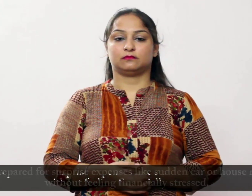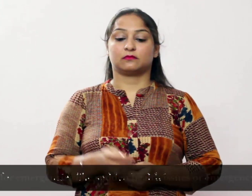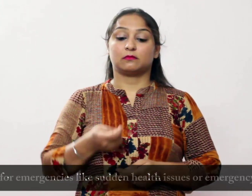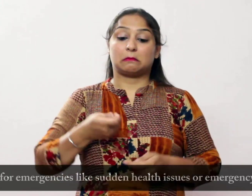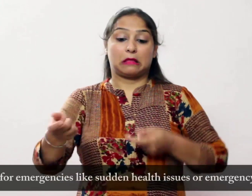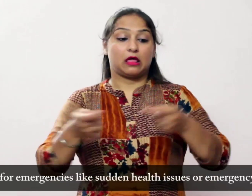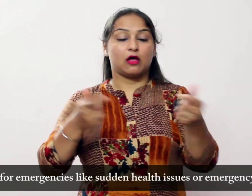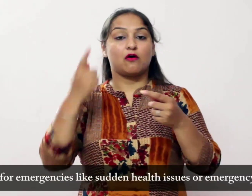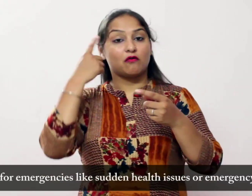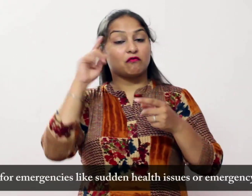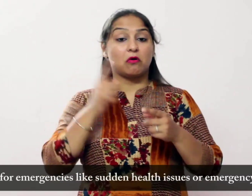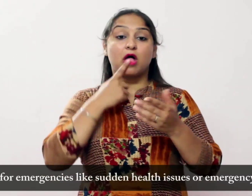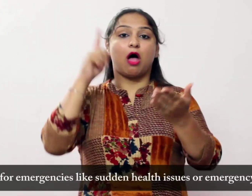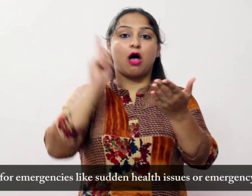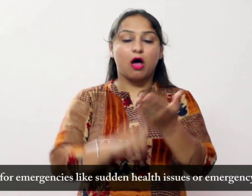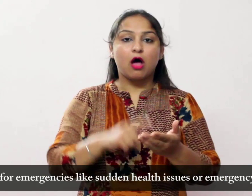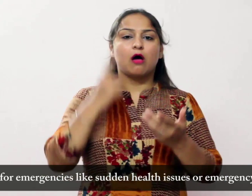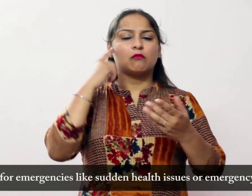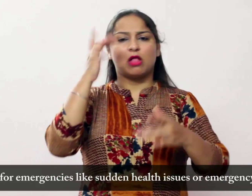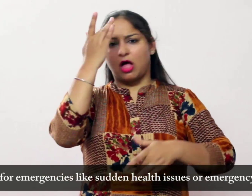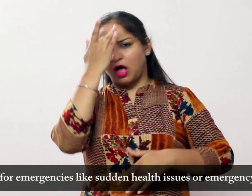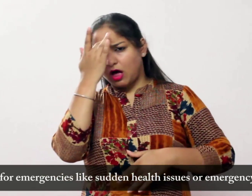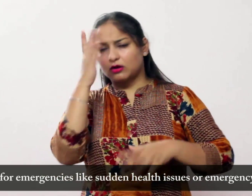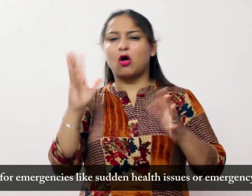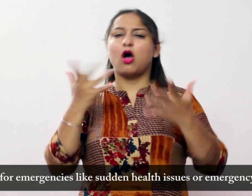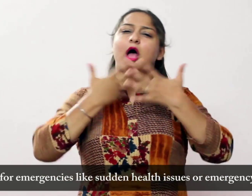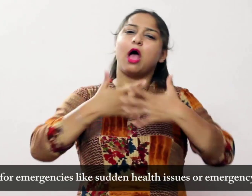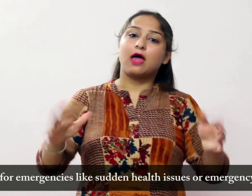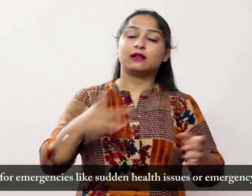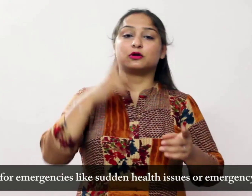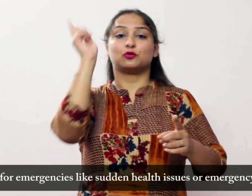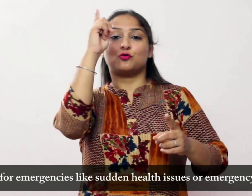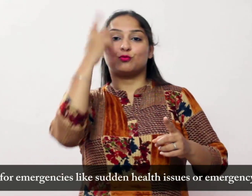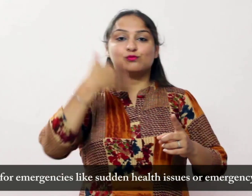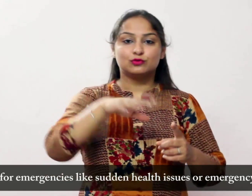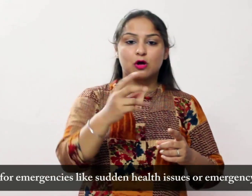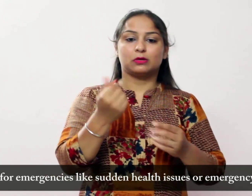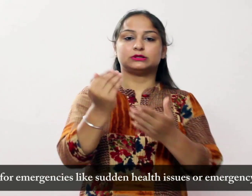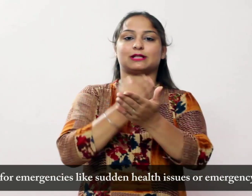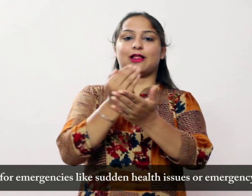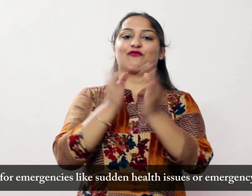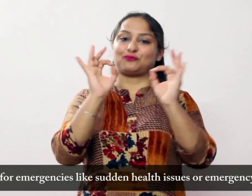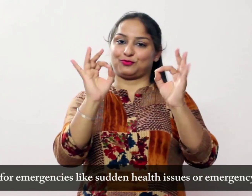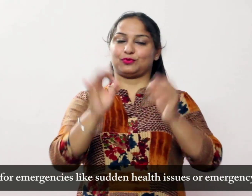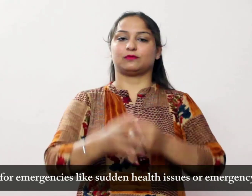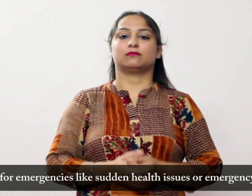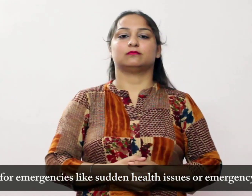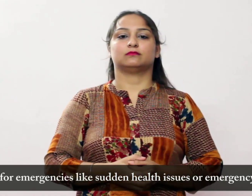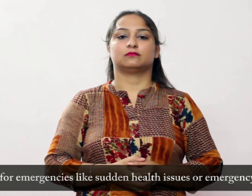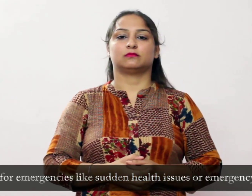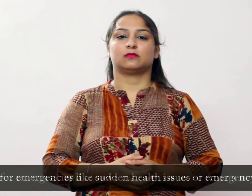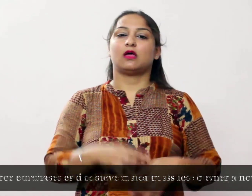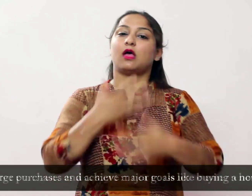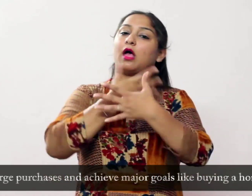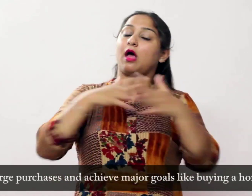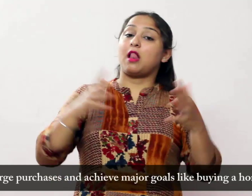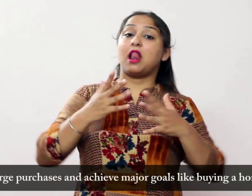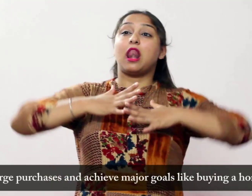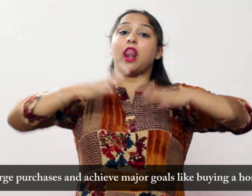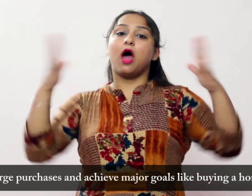आपातकालीन यात्राओं के लिए अचानक स्वास्थ्य के मुद्दों जैसे आपात स्थितियों के लिए भुगतान करें।